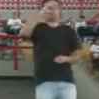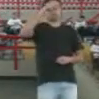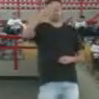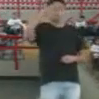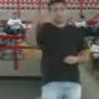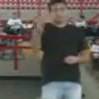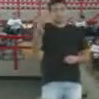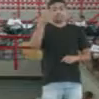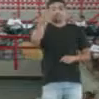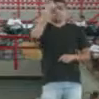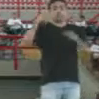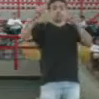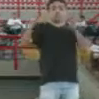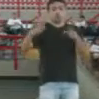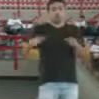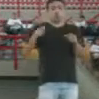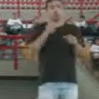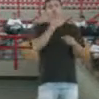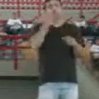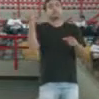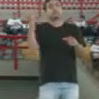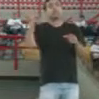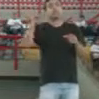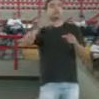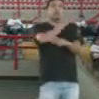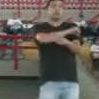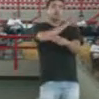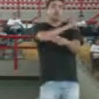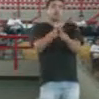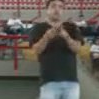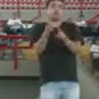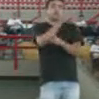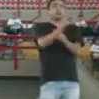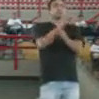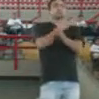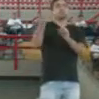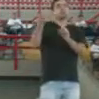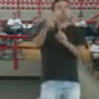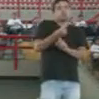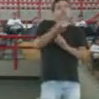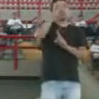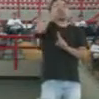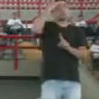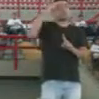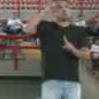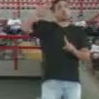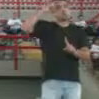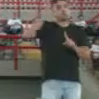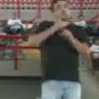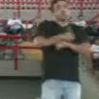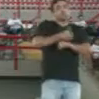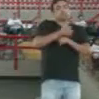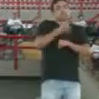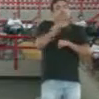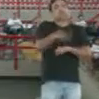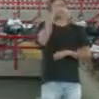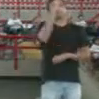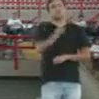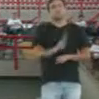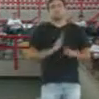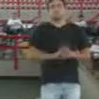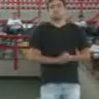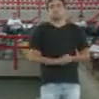1836, o espaço Bahia e Rio de Janeiro, a Sociedade Escravocrata Brasileira.